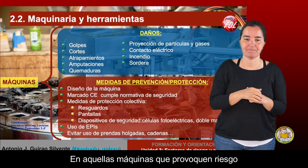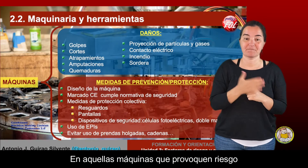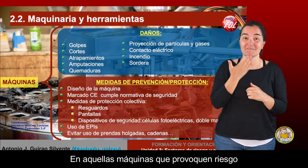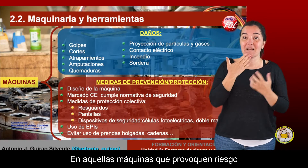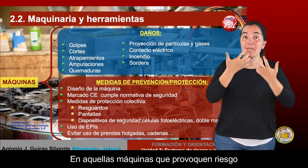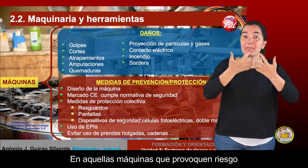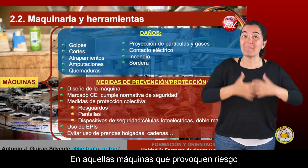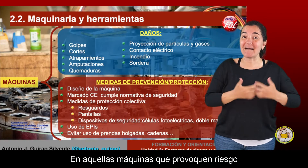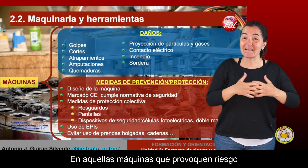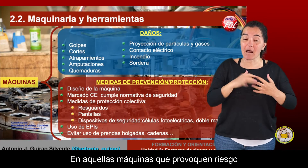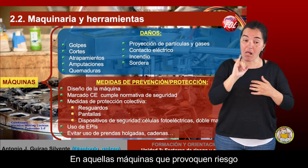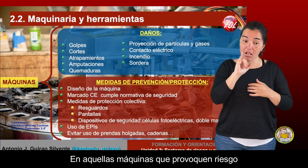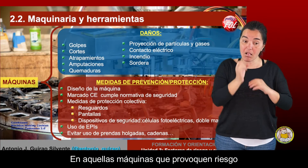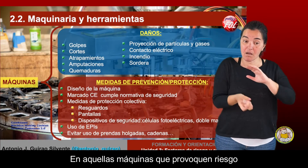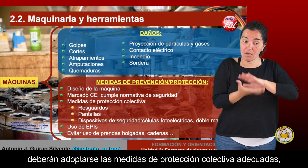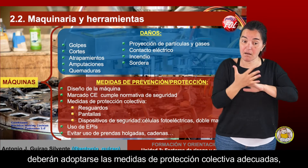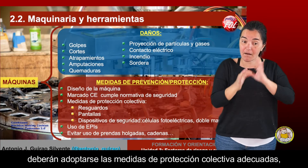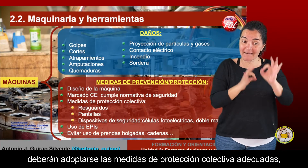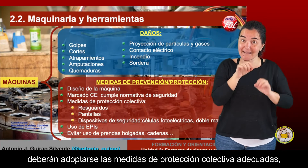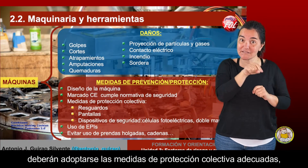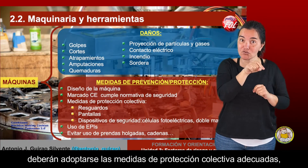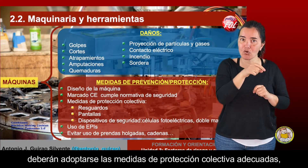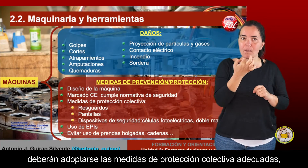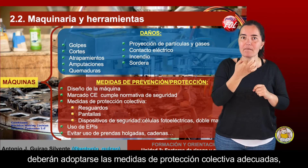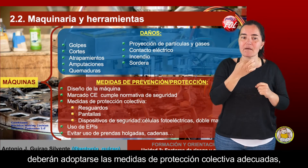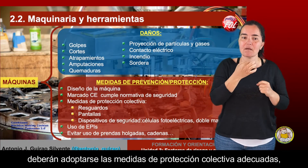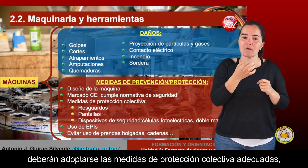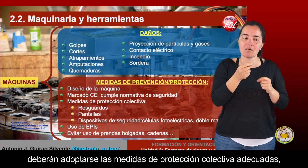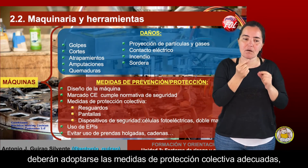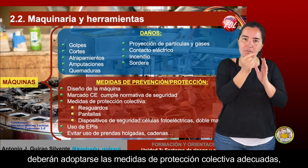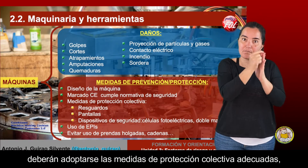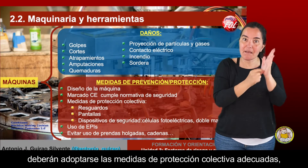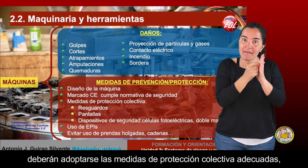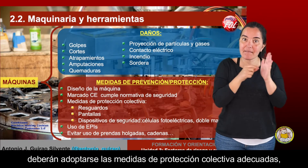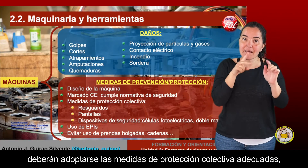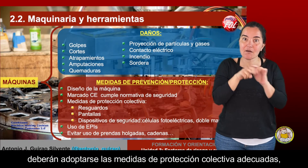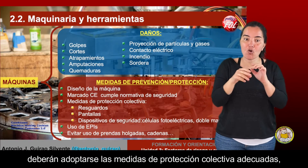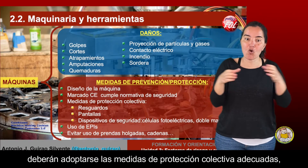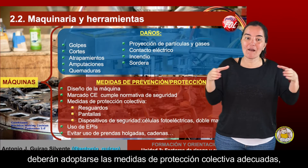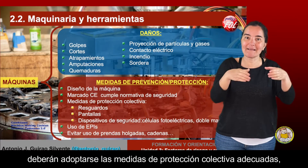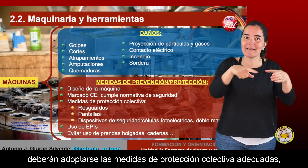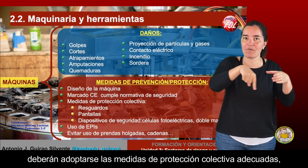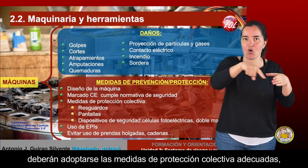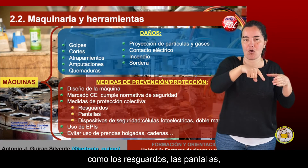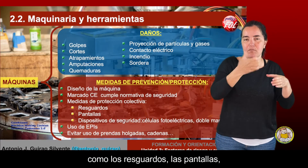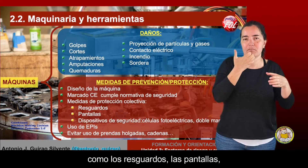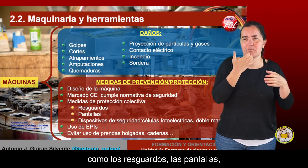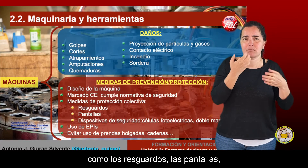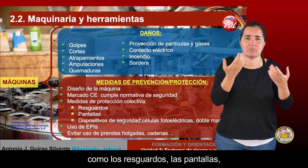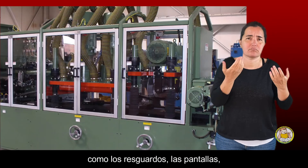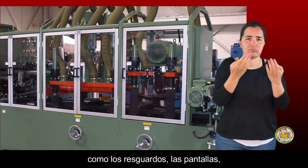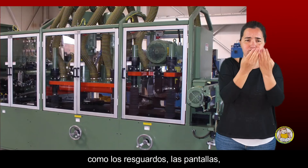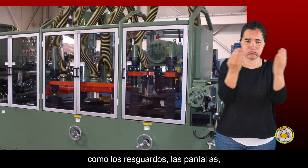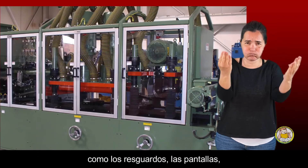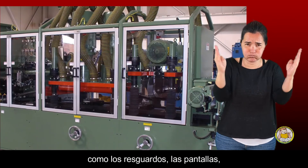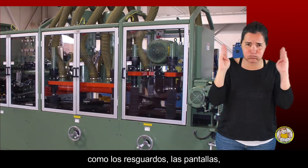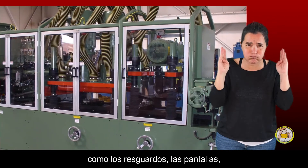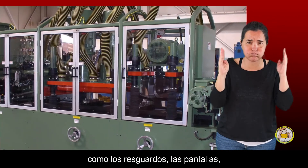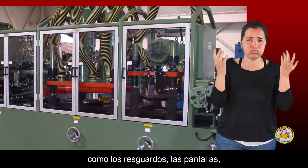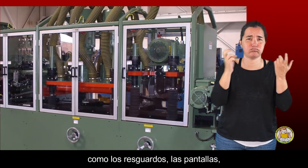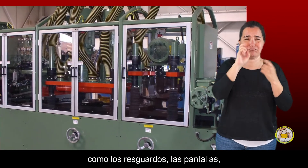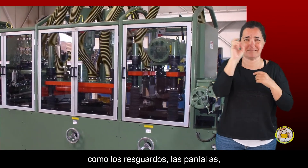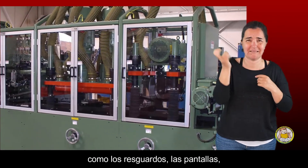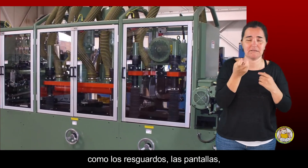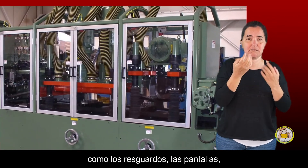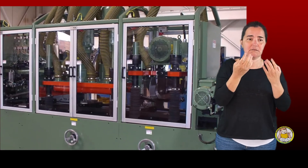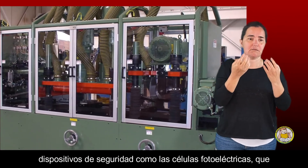aquellas máquinas que provoquen riesgo, deberán adoptarse las medidas de protección colectiva adecuada, como los de resguardos,